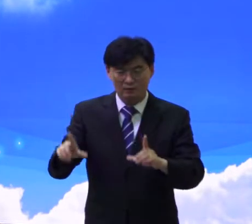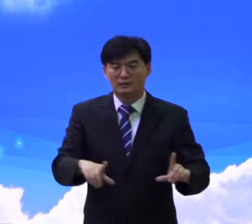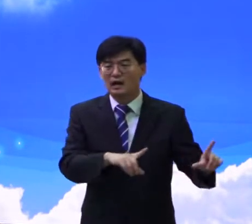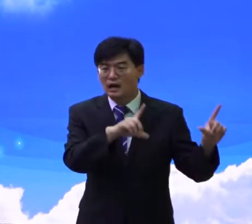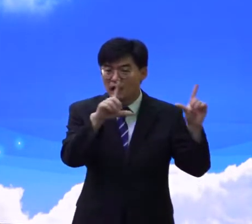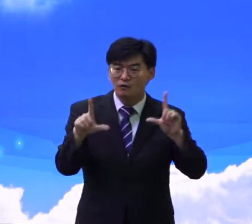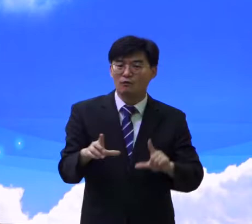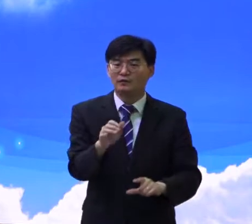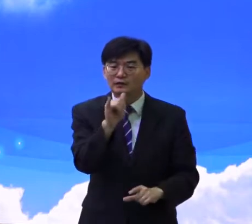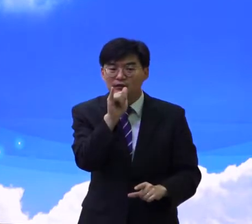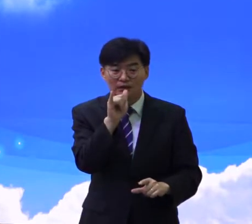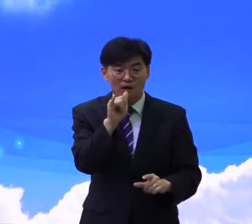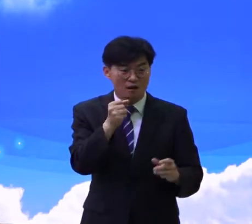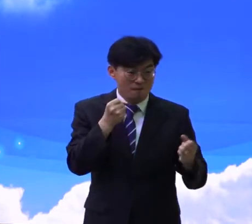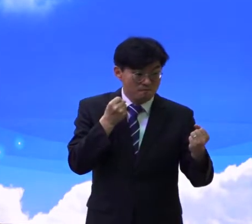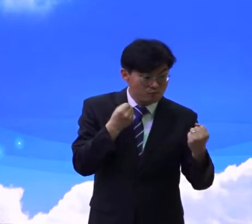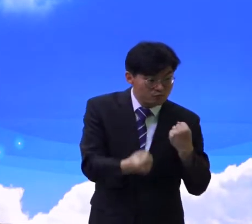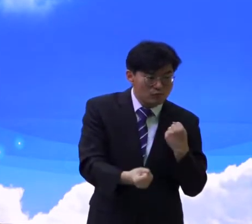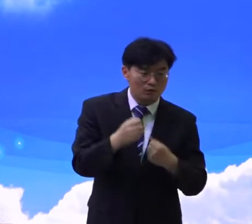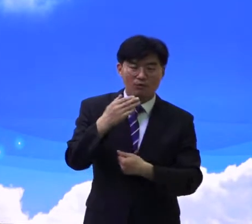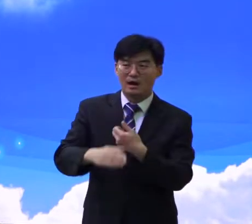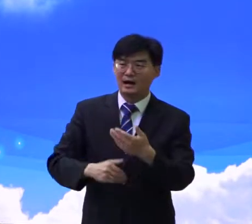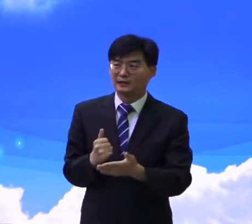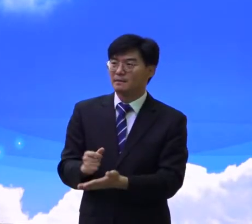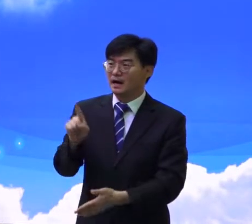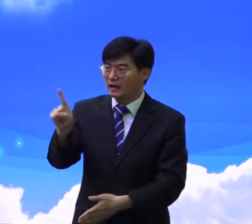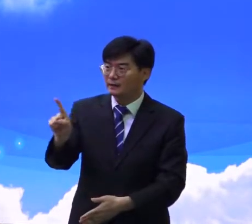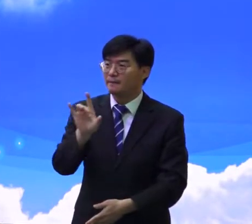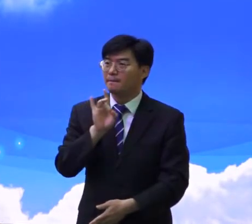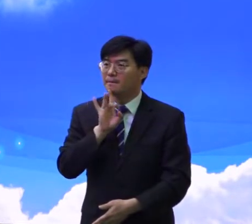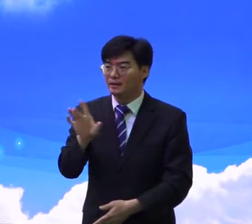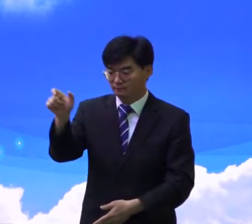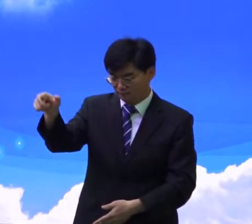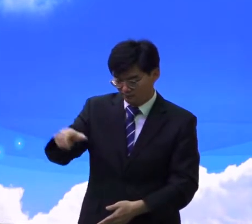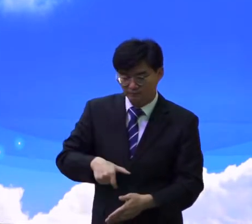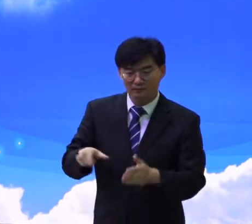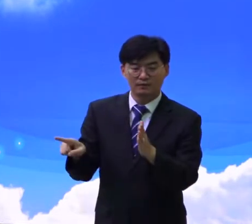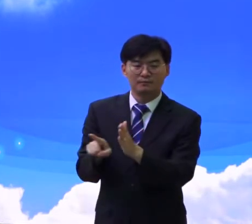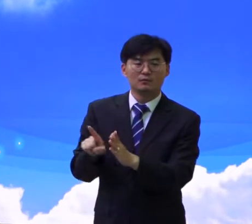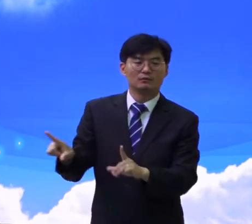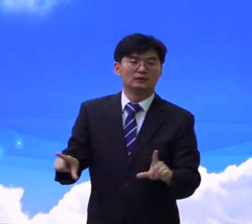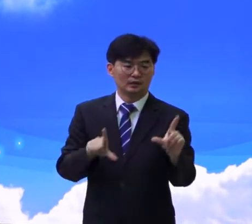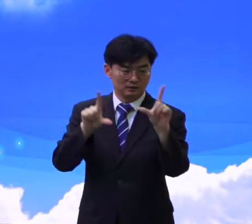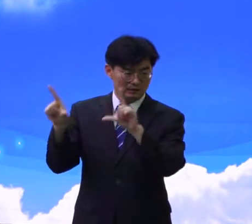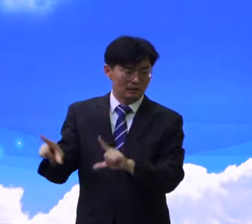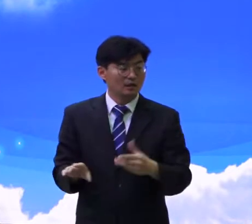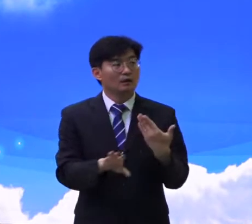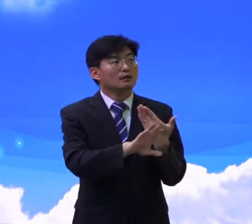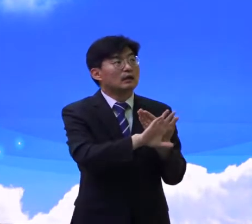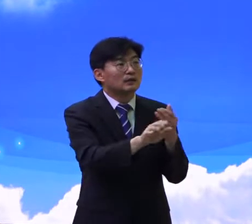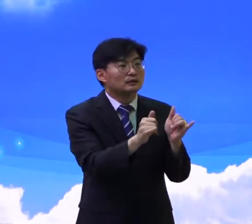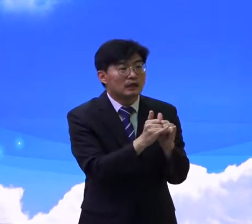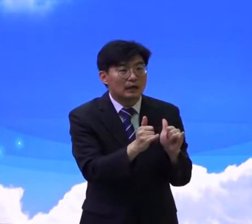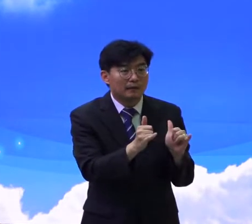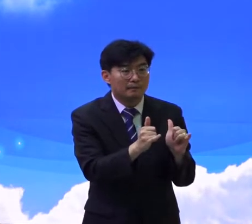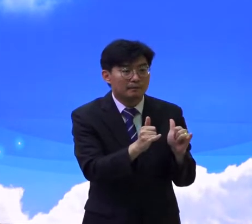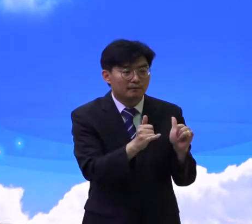성품으로 살았던 사람, 세상과 타협하지 않았던 사람, 결코 사람을 의지하지 않았던 사람, 오직